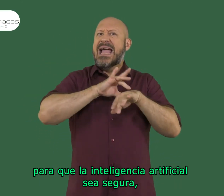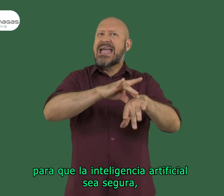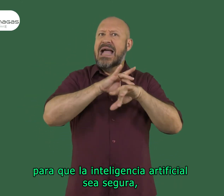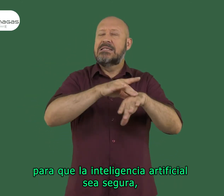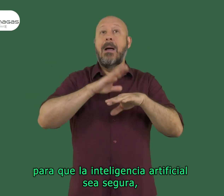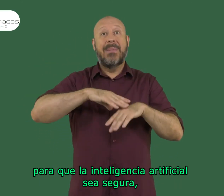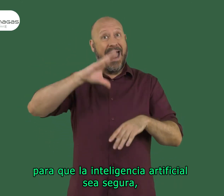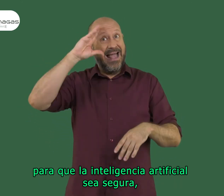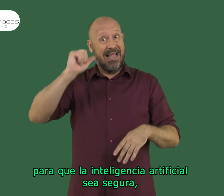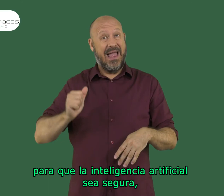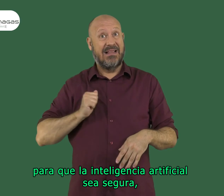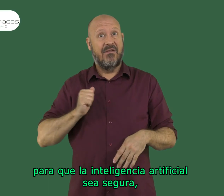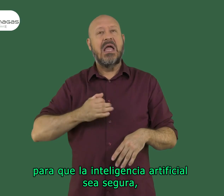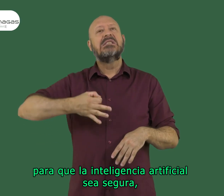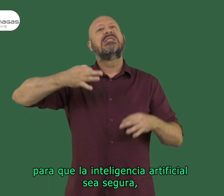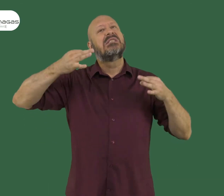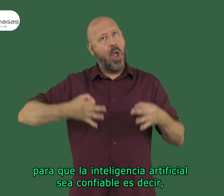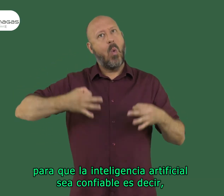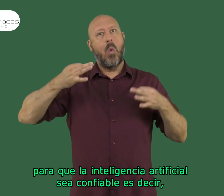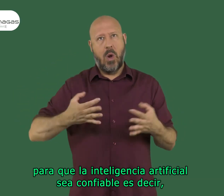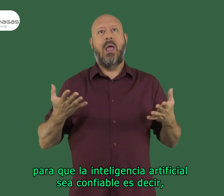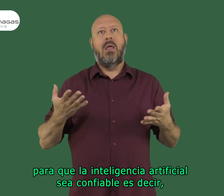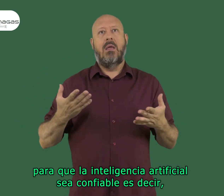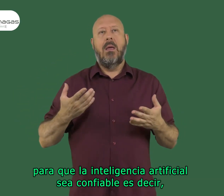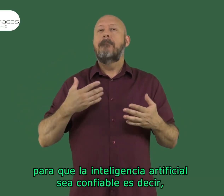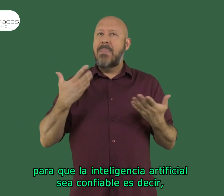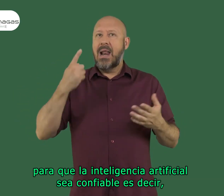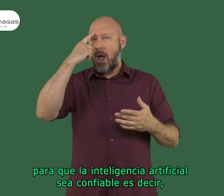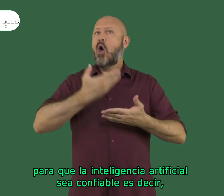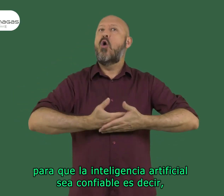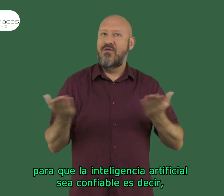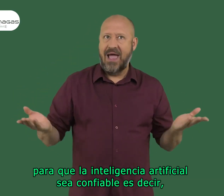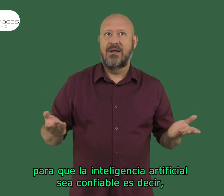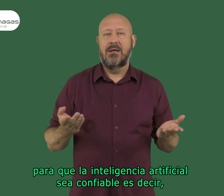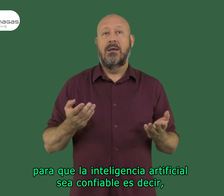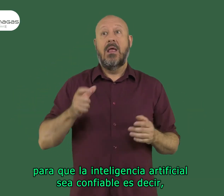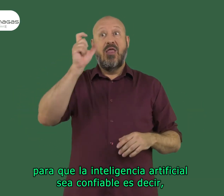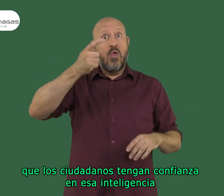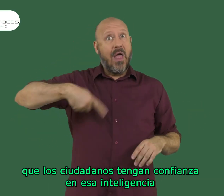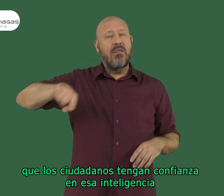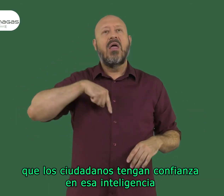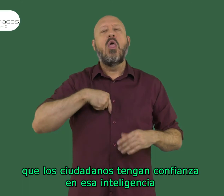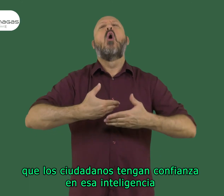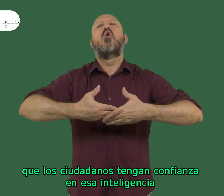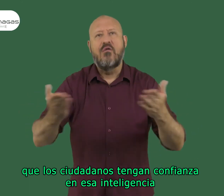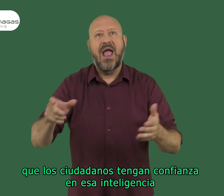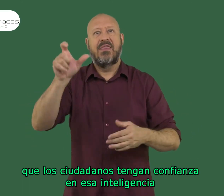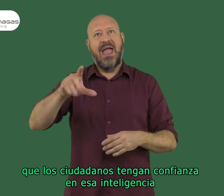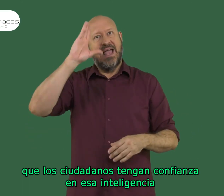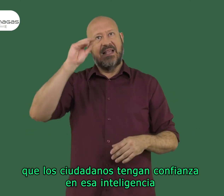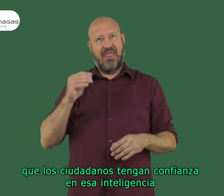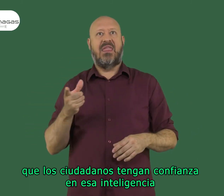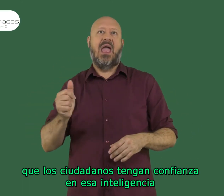guías para que la inteligencia artificial sea segura, para que la inteligencia, la llamamos, sea confiable. es decir, que los ciudadanos tengan confianza en